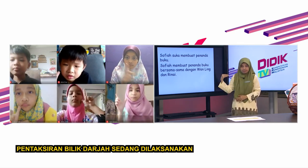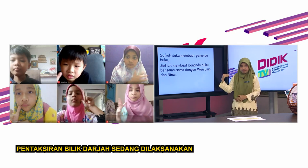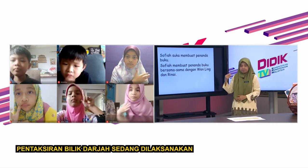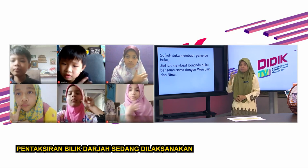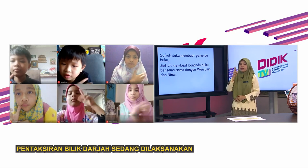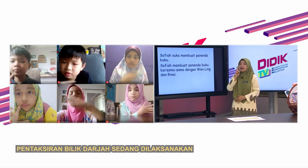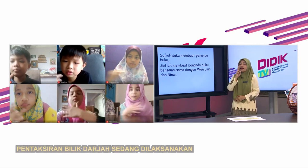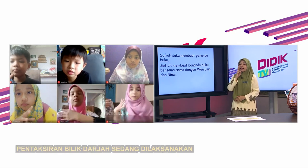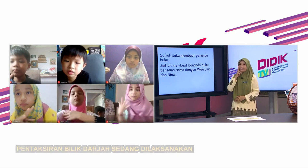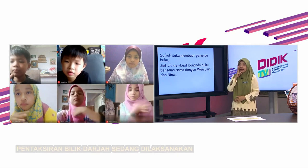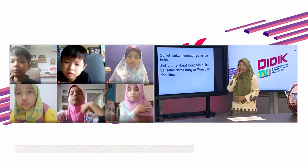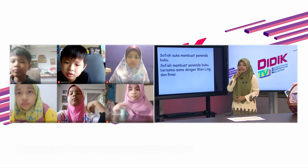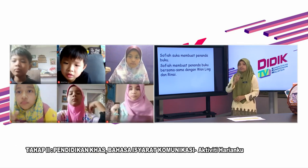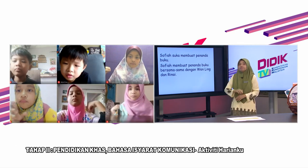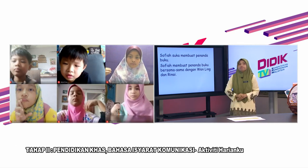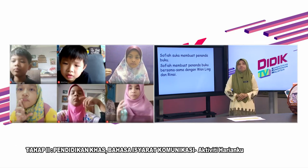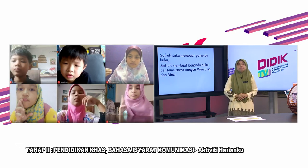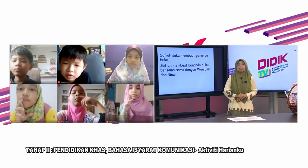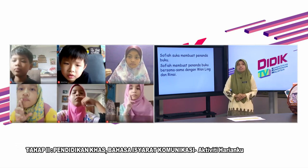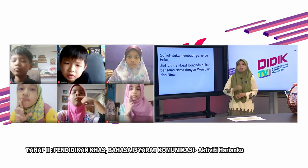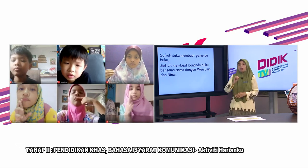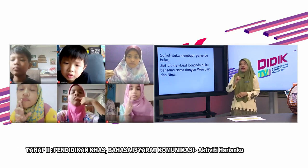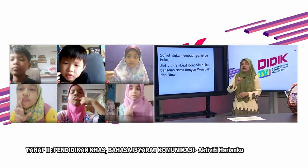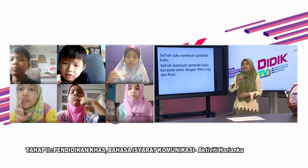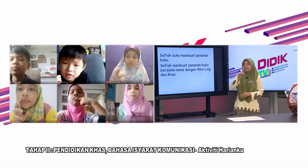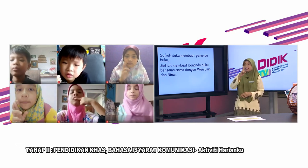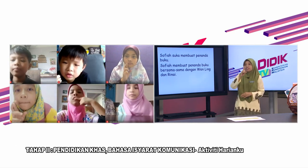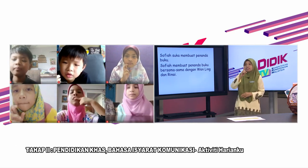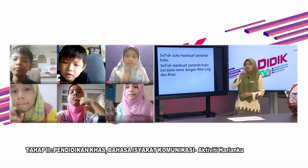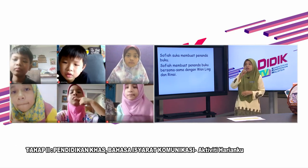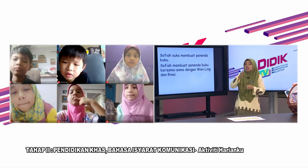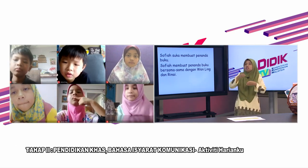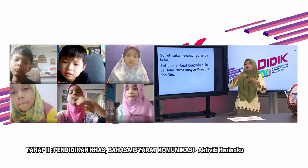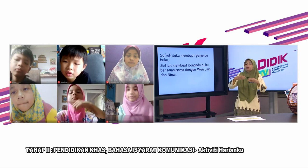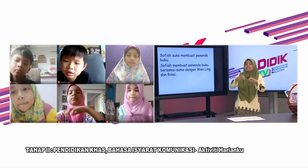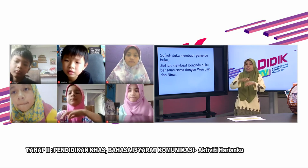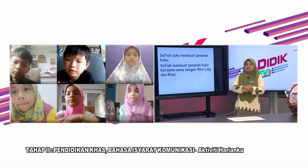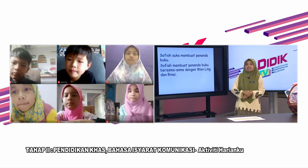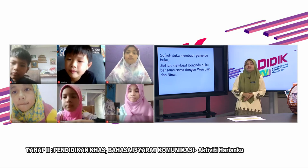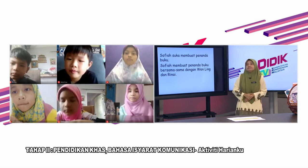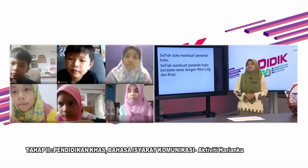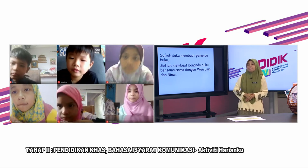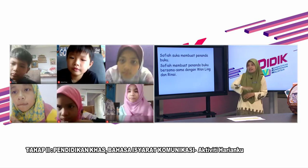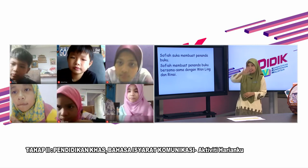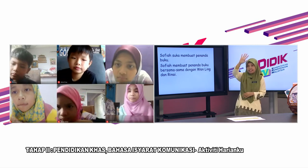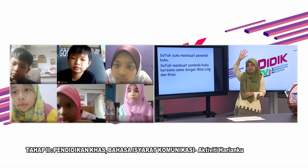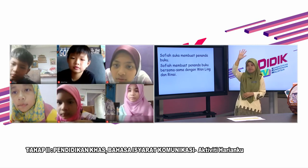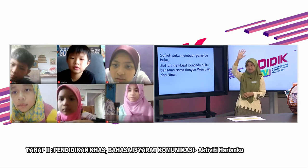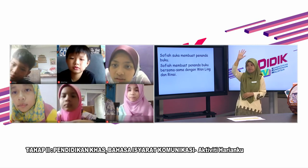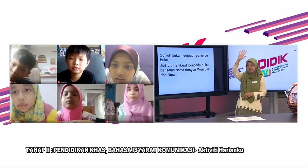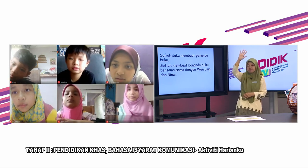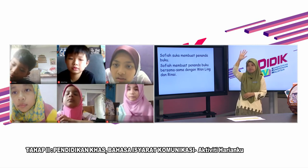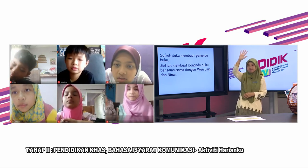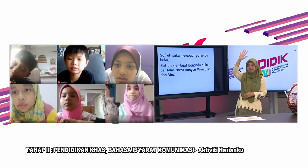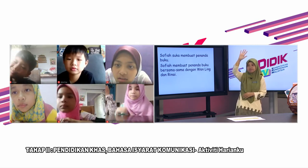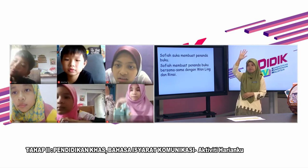dan Rinai. Okey. Seorang cuba angkat tangan.